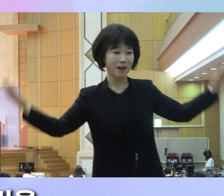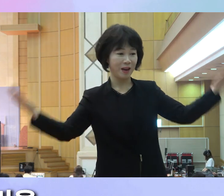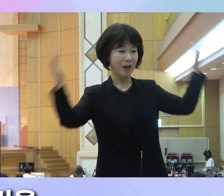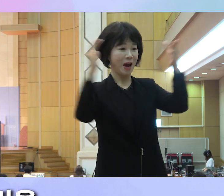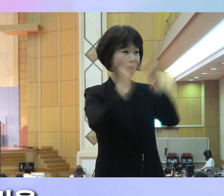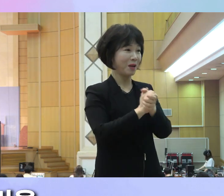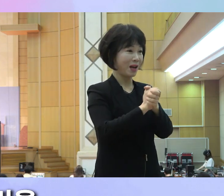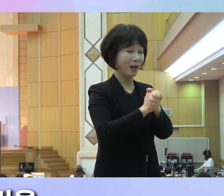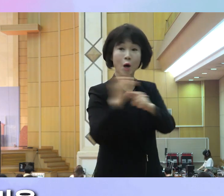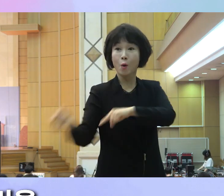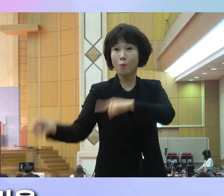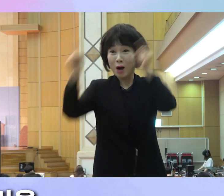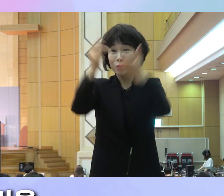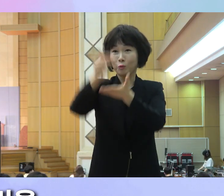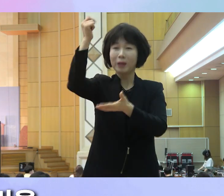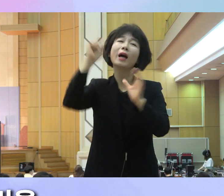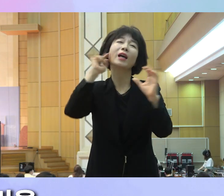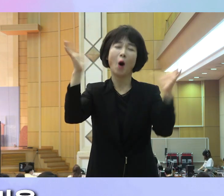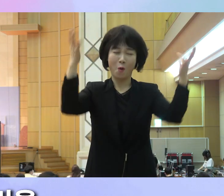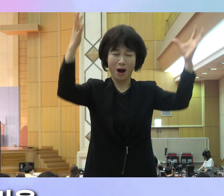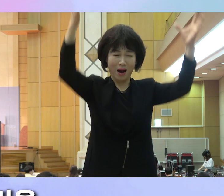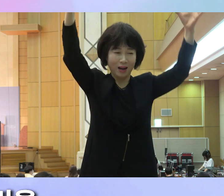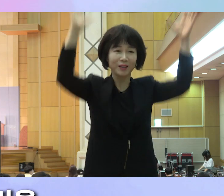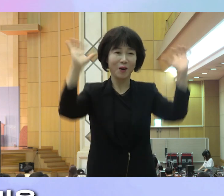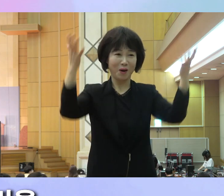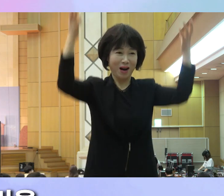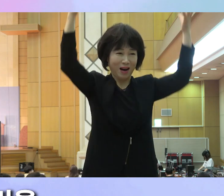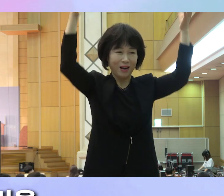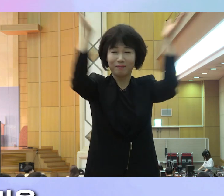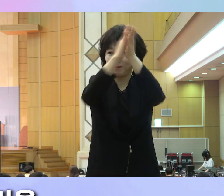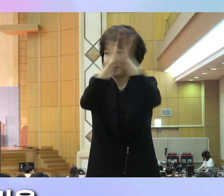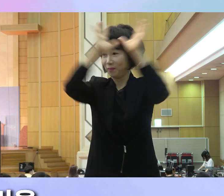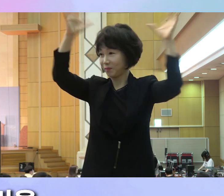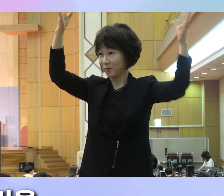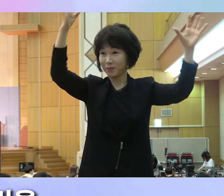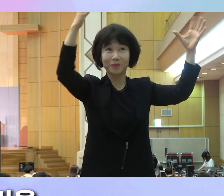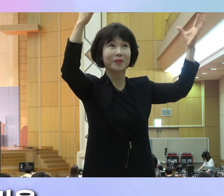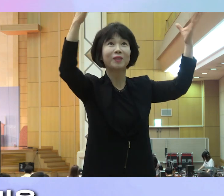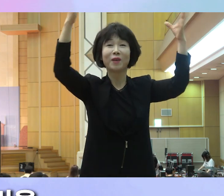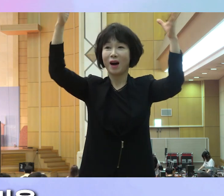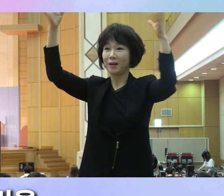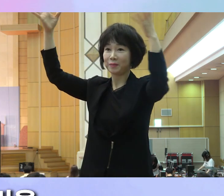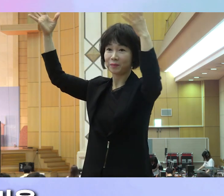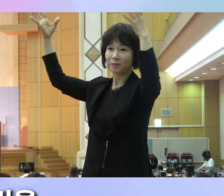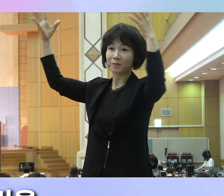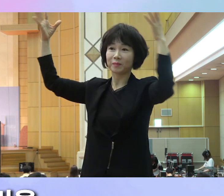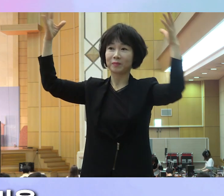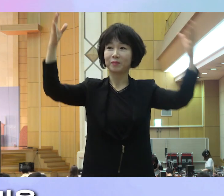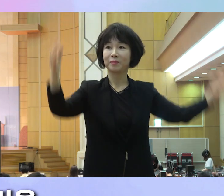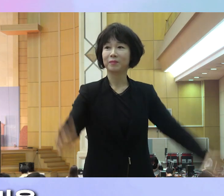사셨네. 우리 부활하신 주님께 영광의 박수 돌리시겠습니다. 할렐루야.